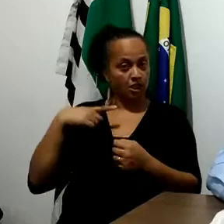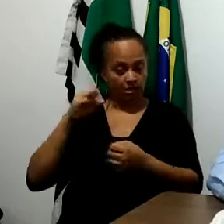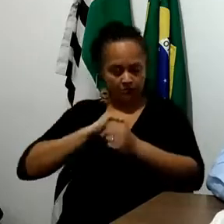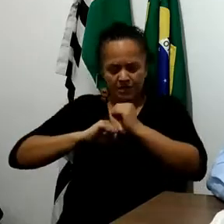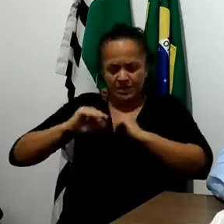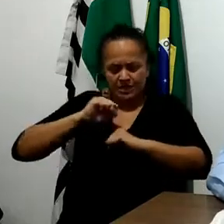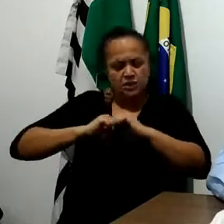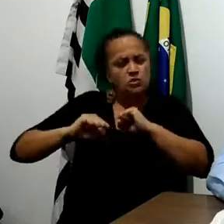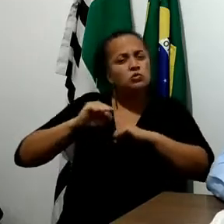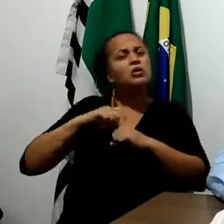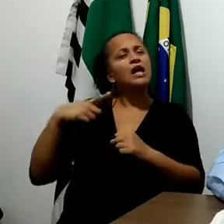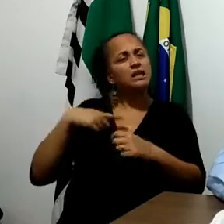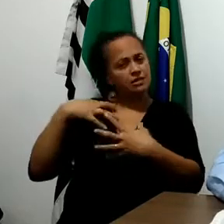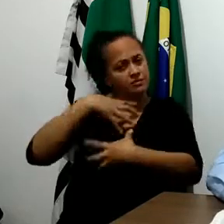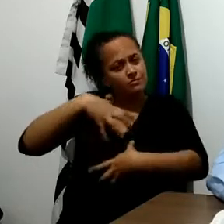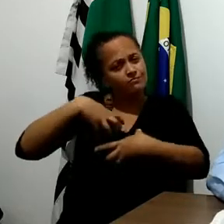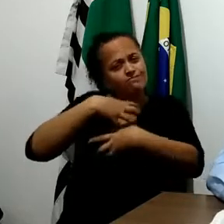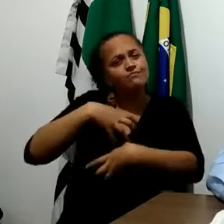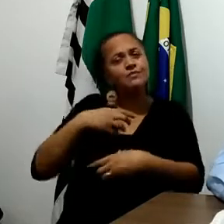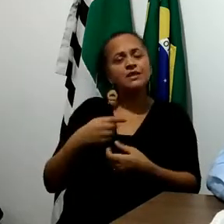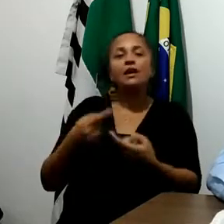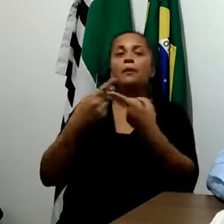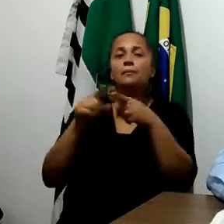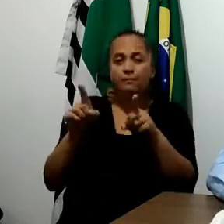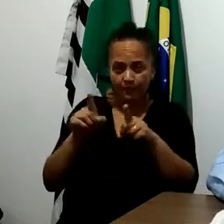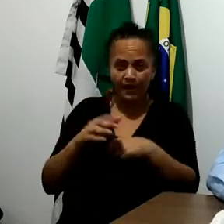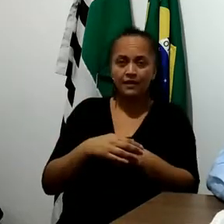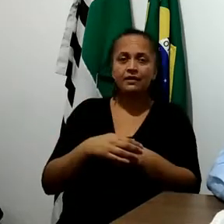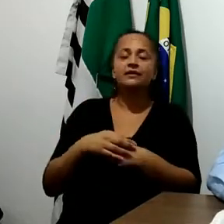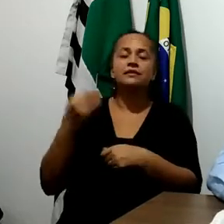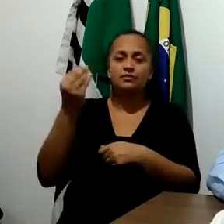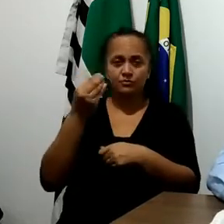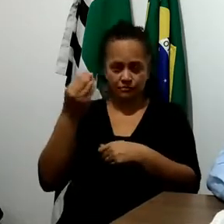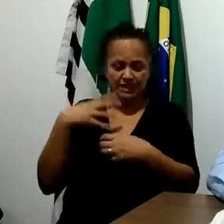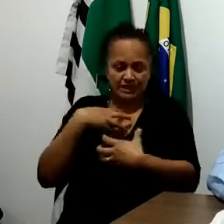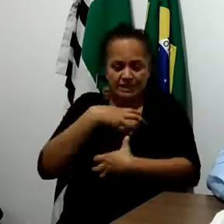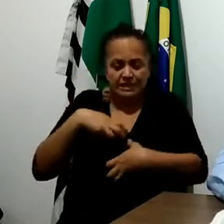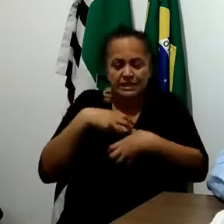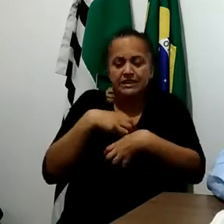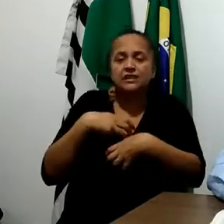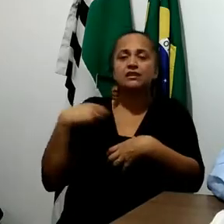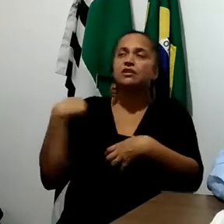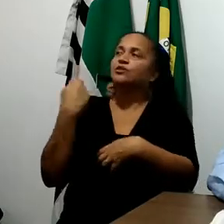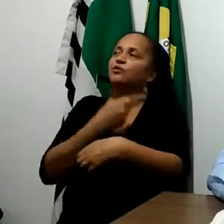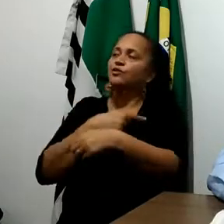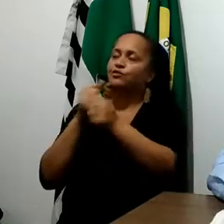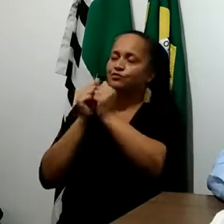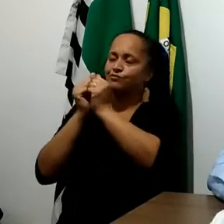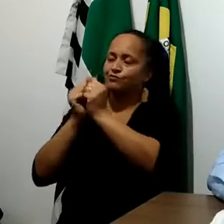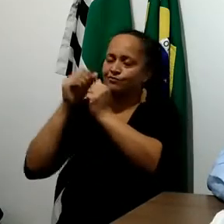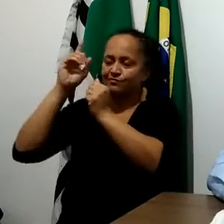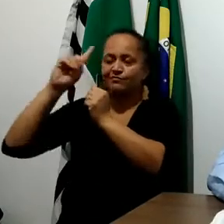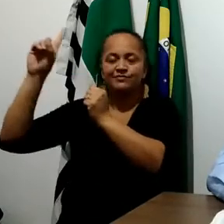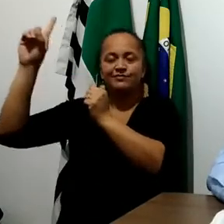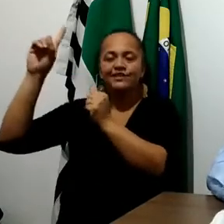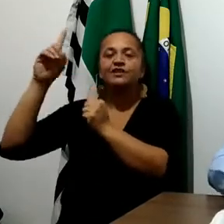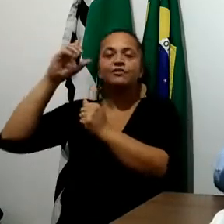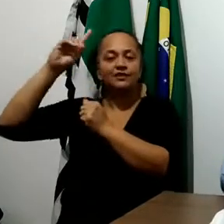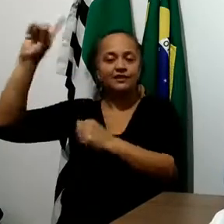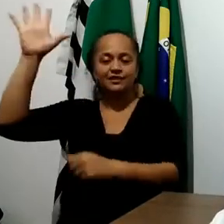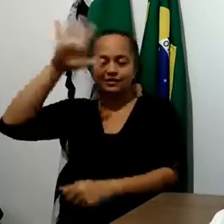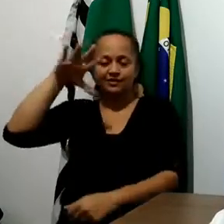experiência, esperança. Ora, a esperança não confunde, porque o amor de Deus é derramado em nosso coração pelo Espírito que nos